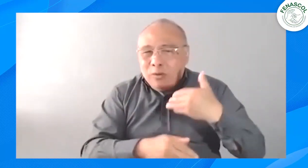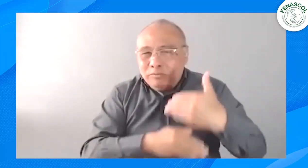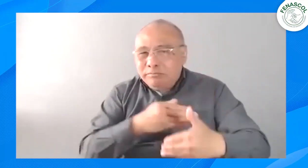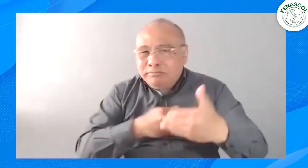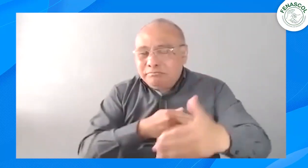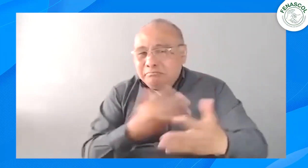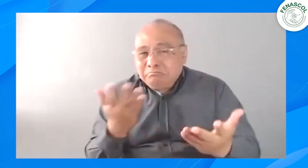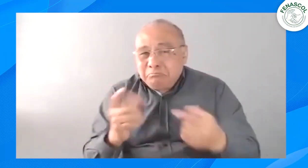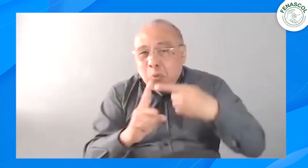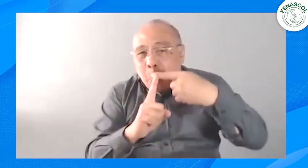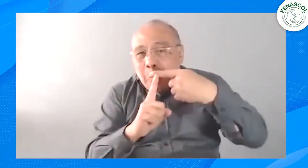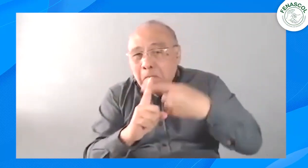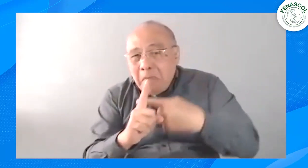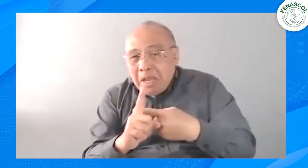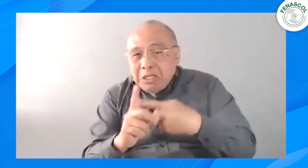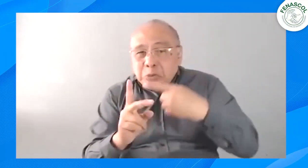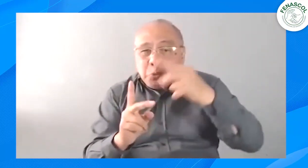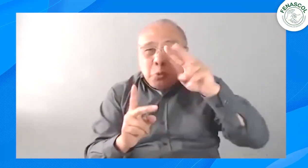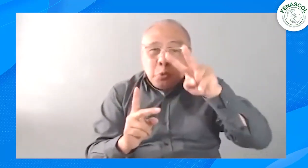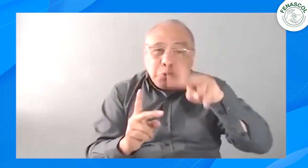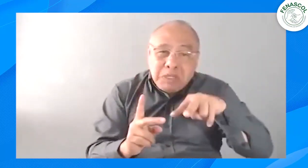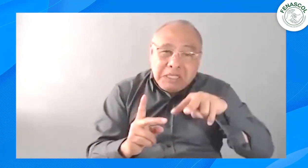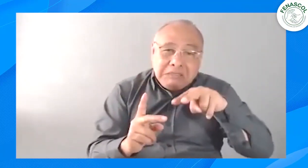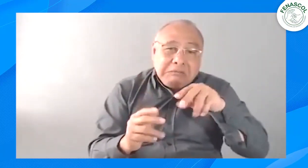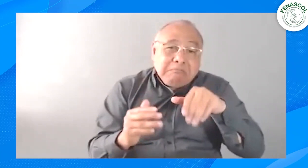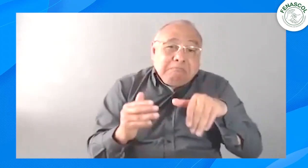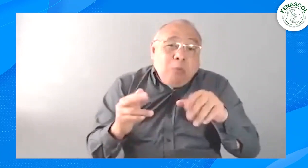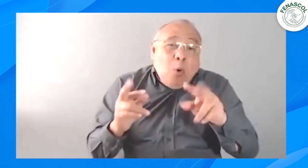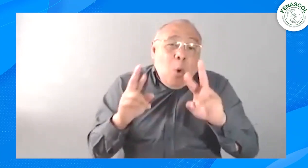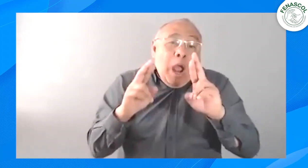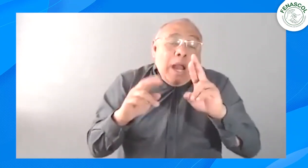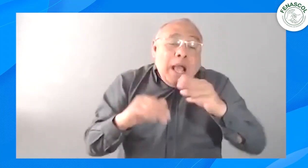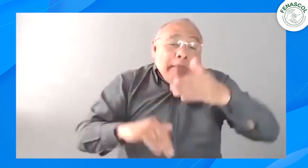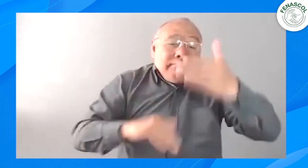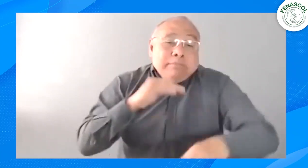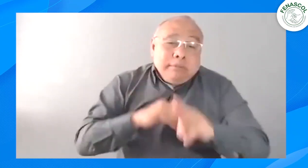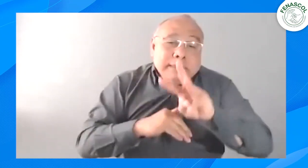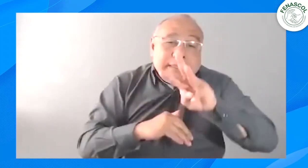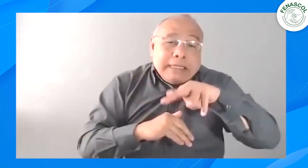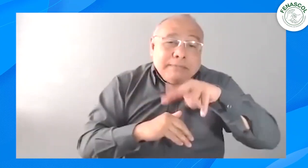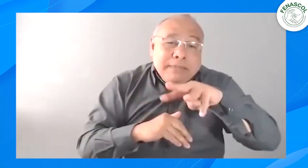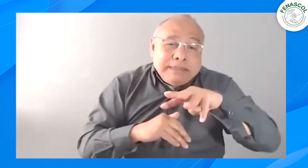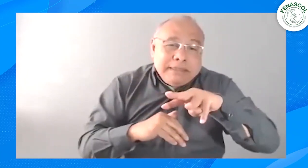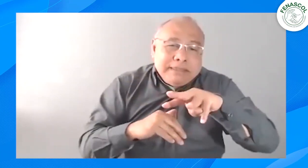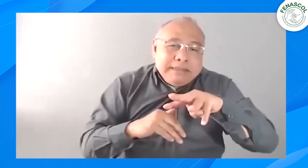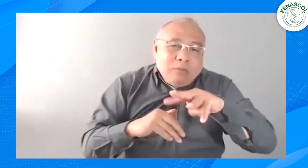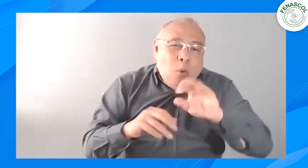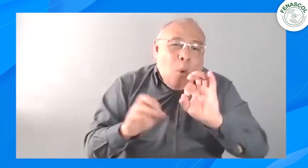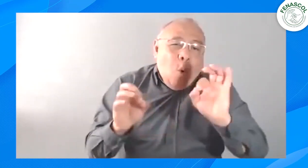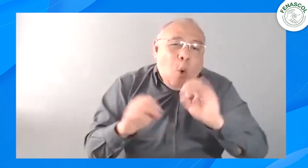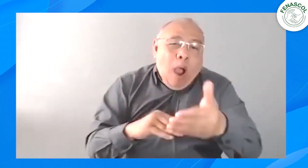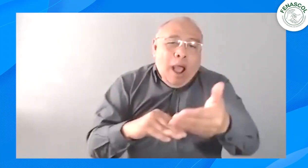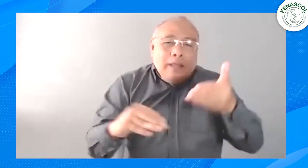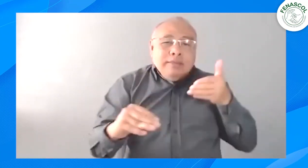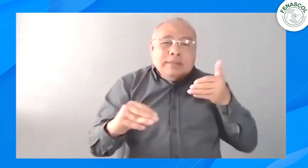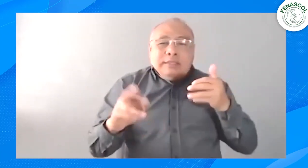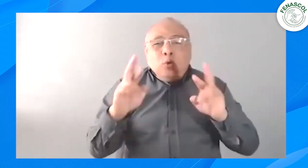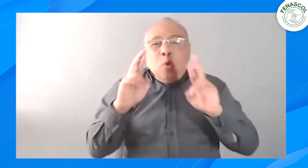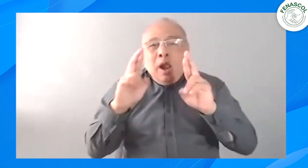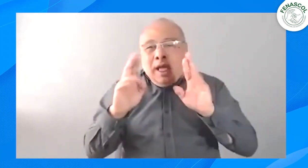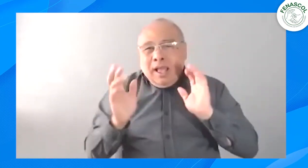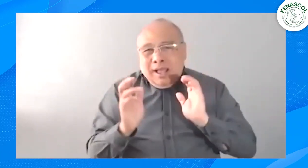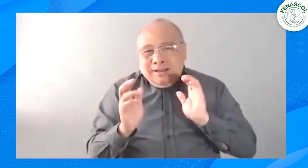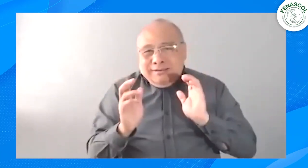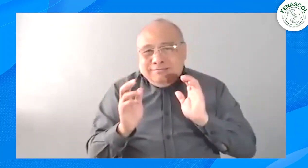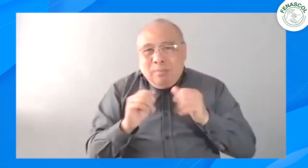se den con la mayor celeridad posible y que se pueda dar esta respuesta mucho antes ojalá antes de dos o tres